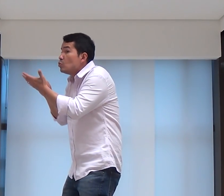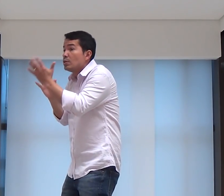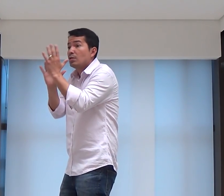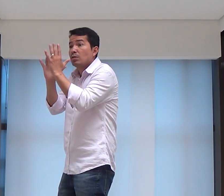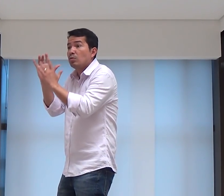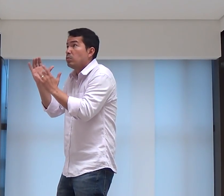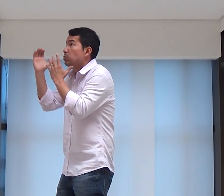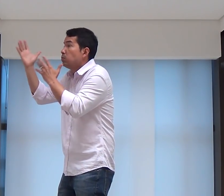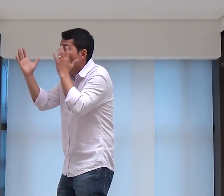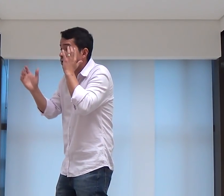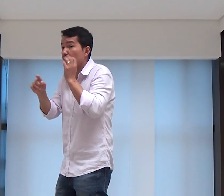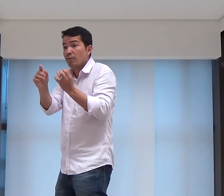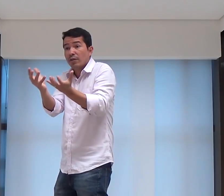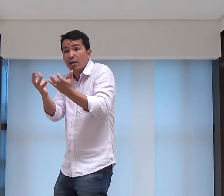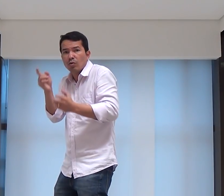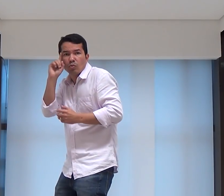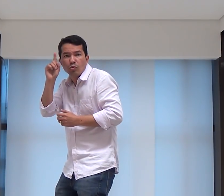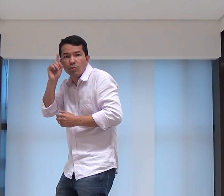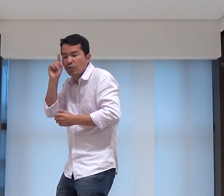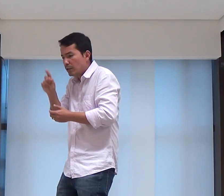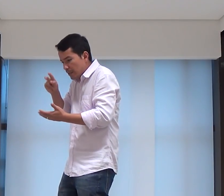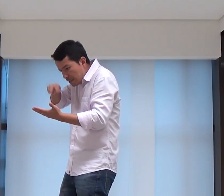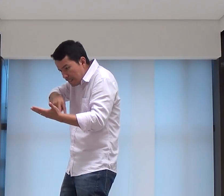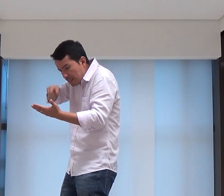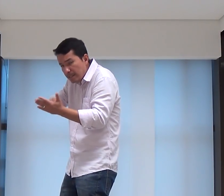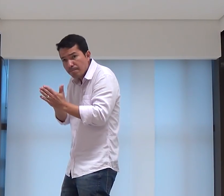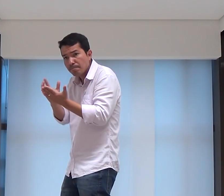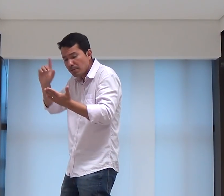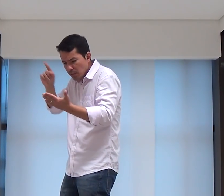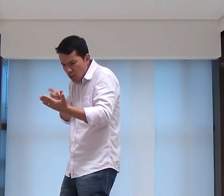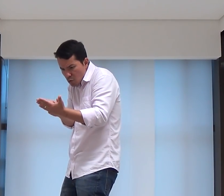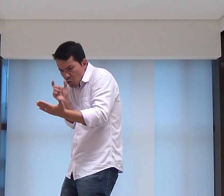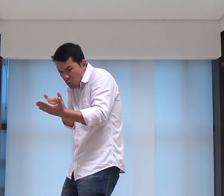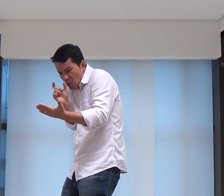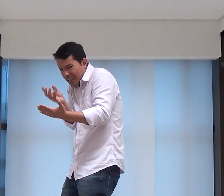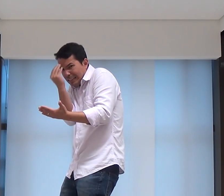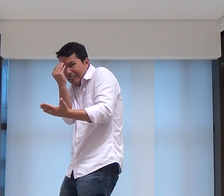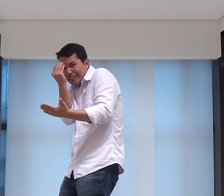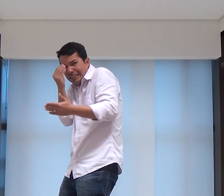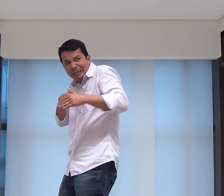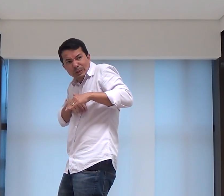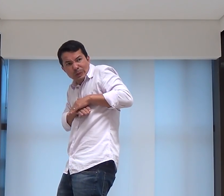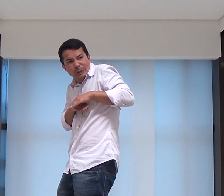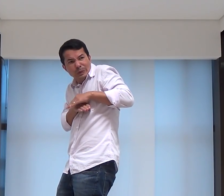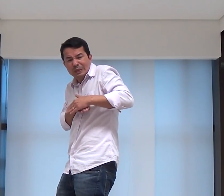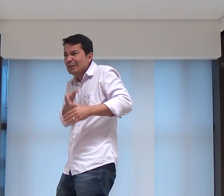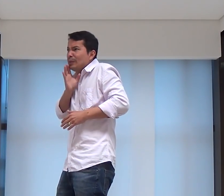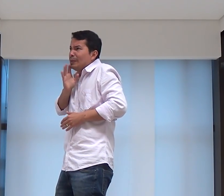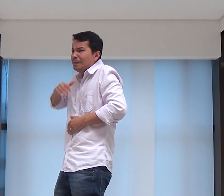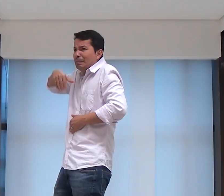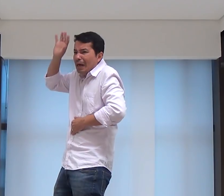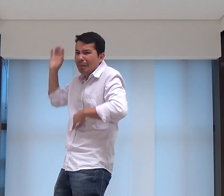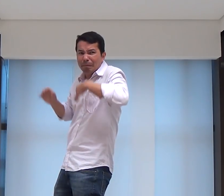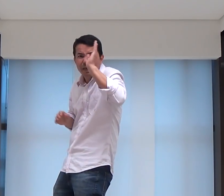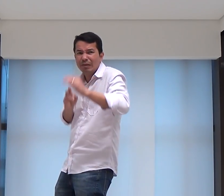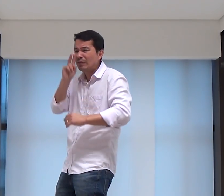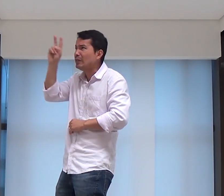Você quer ser cada vez mais parecido com Jesus. Todos os dias você quer a palavra de Deus, você quer memorizá-la. Você quer